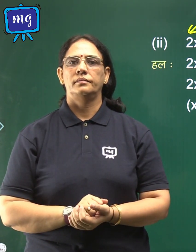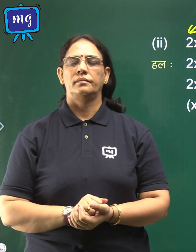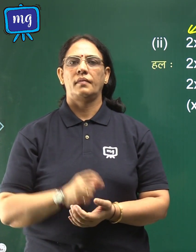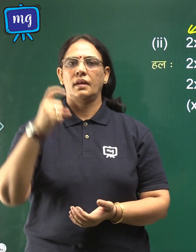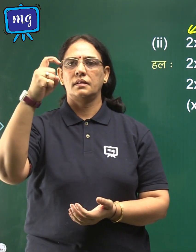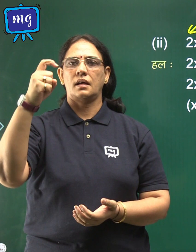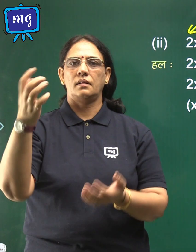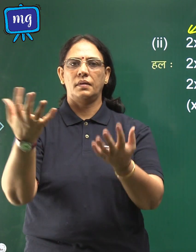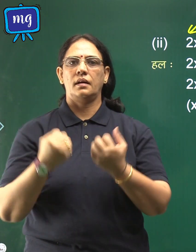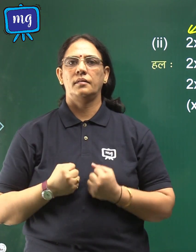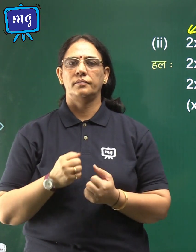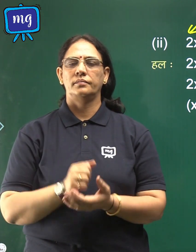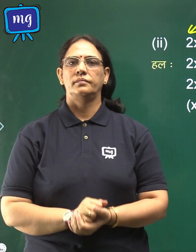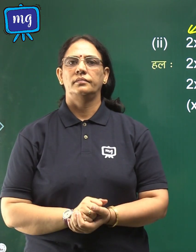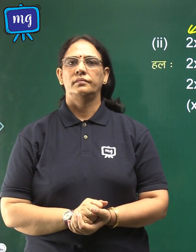7 आया।